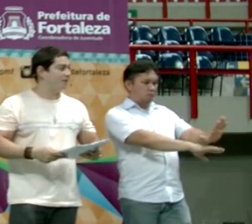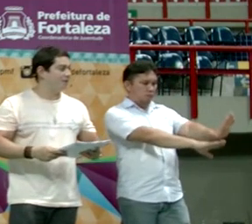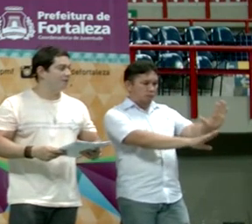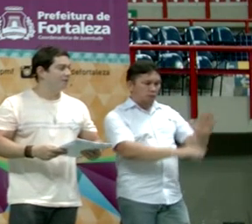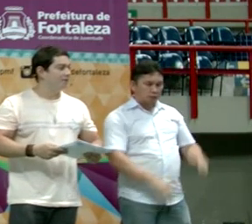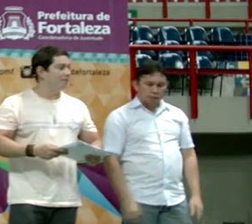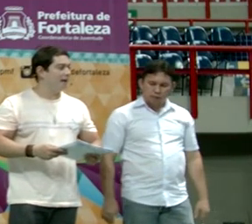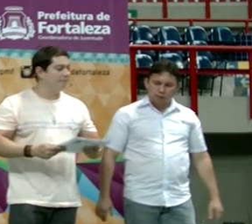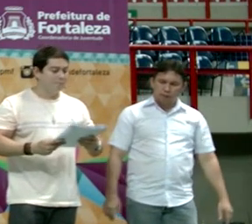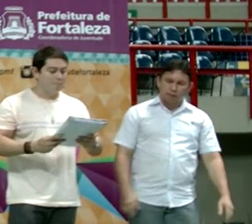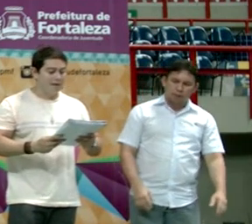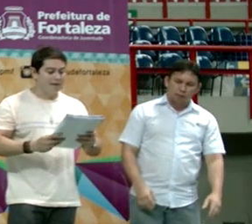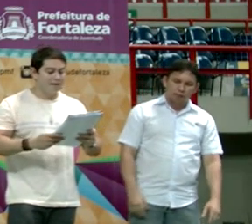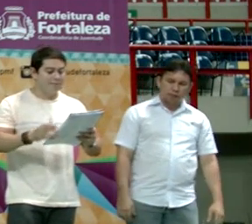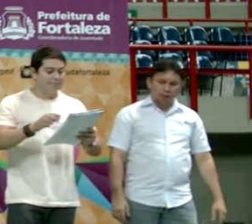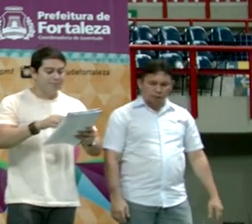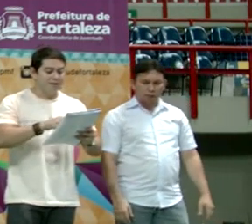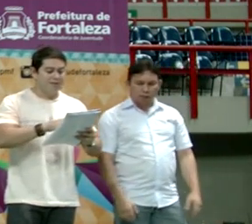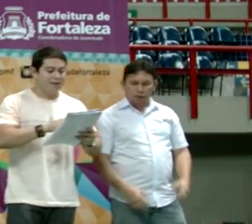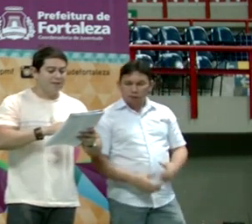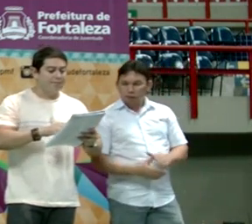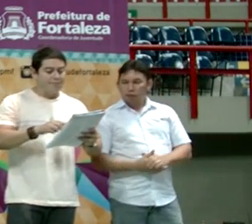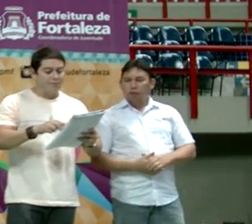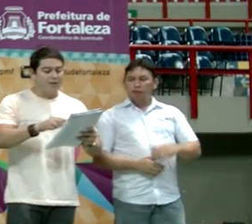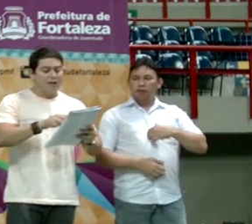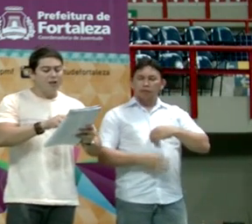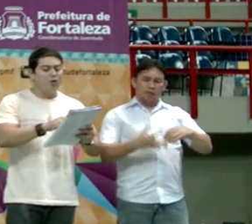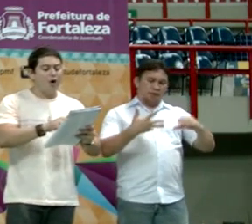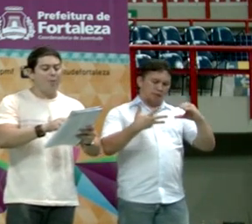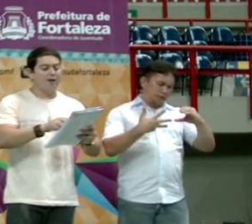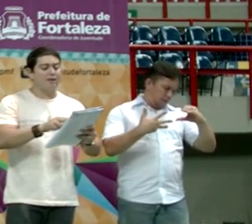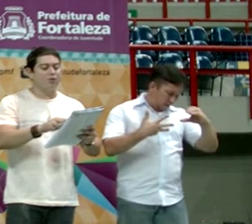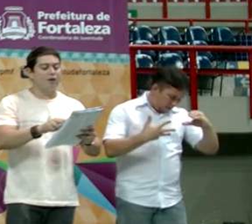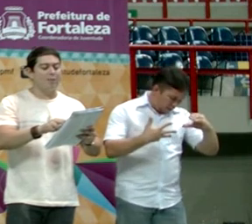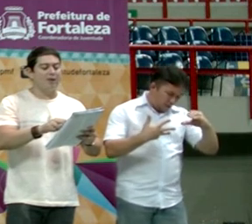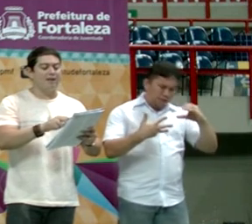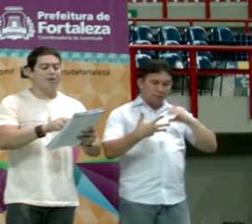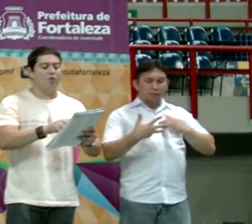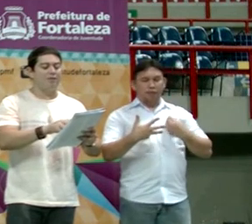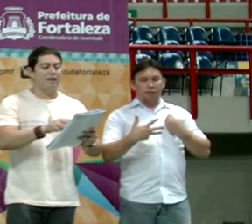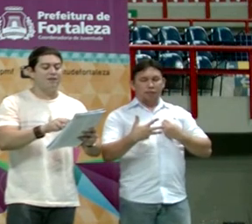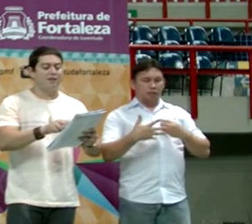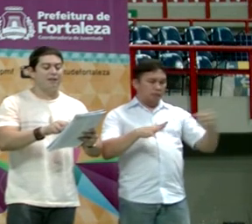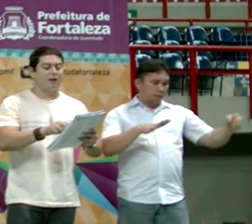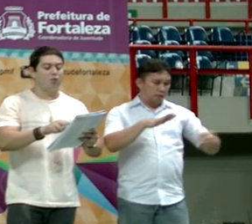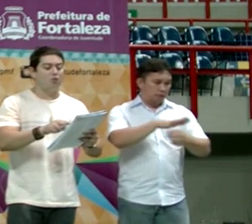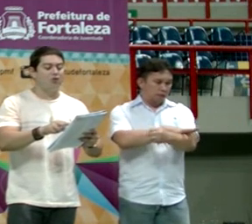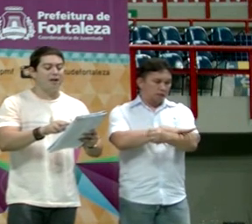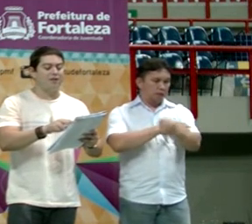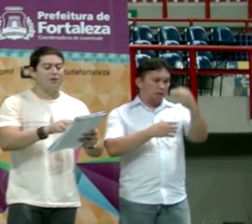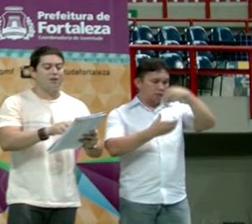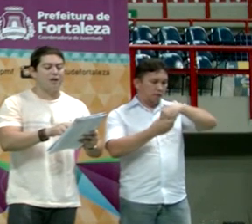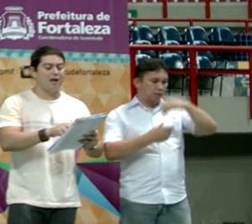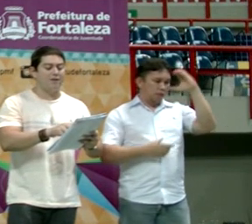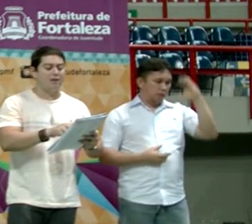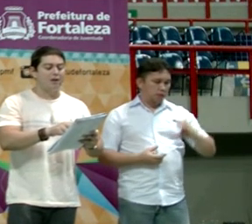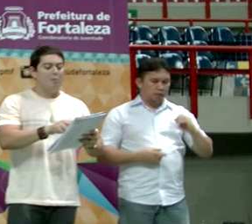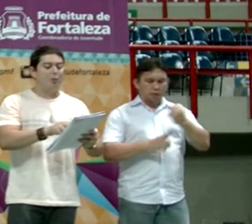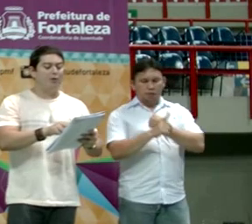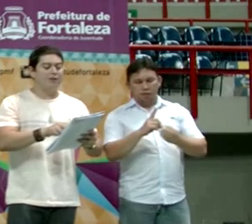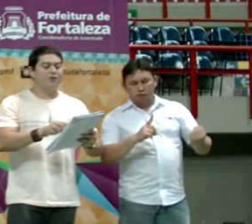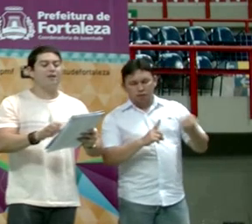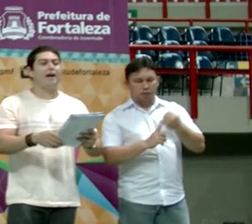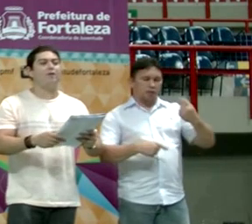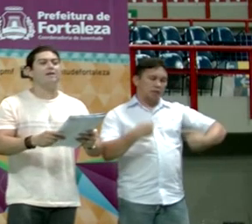esses debates, tá? Beleza? C. Incorporação do camponês à comunidade cidadã com direitos